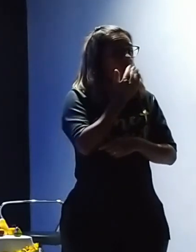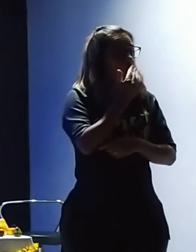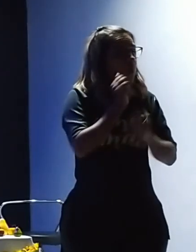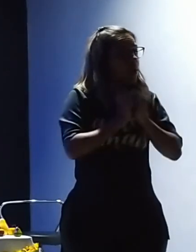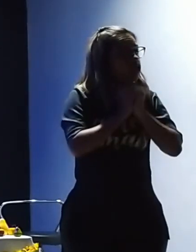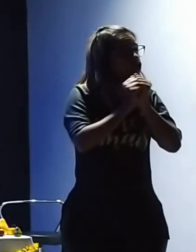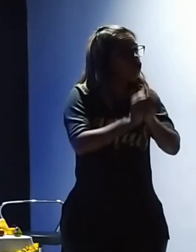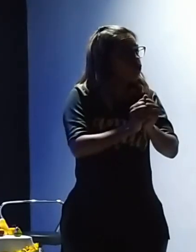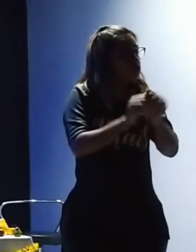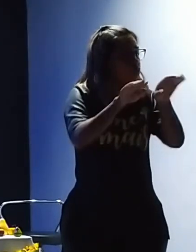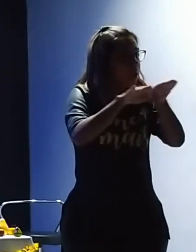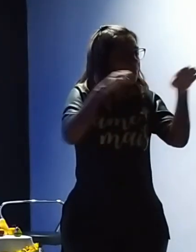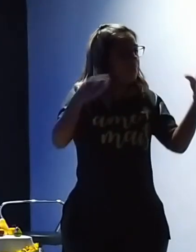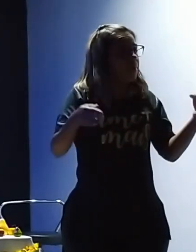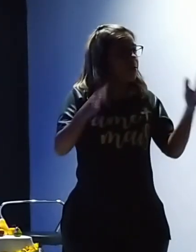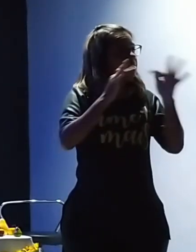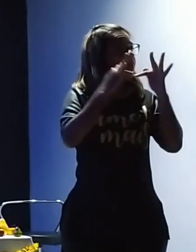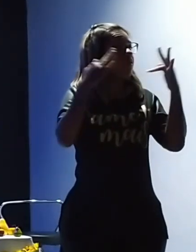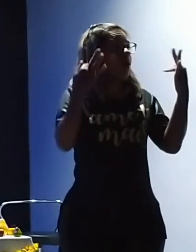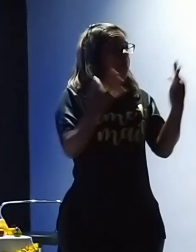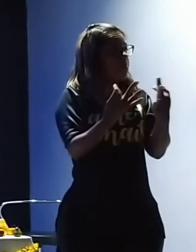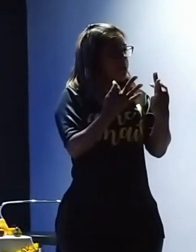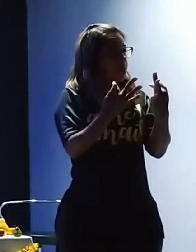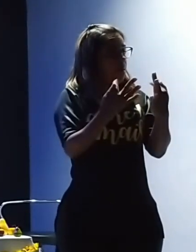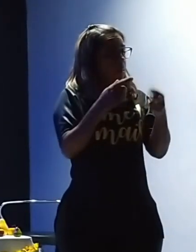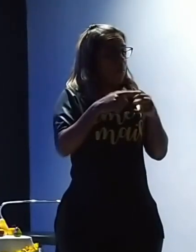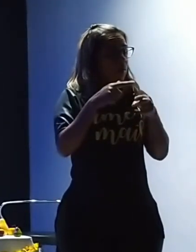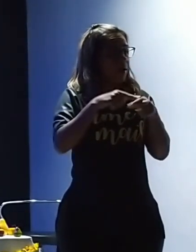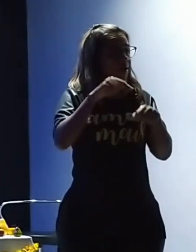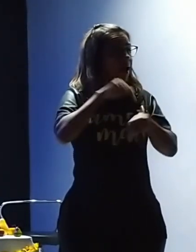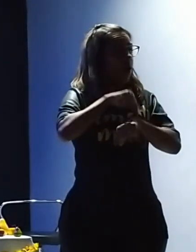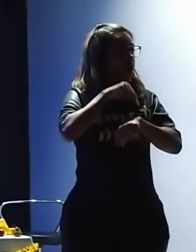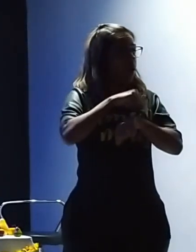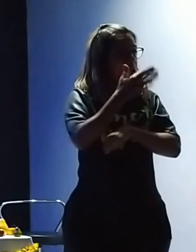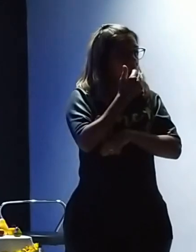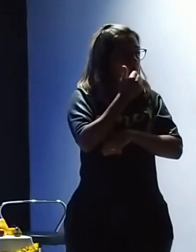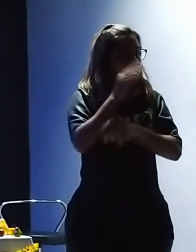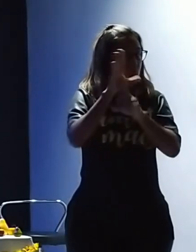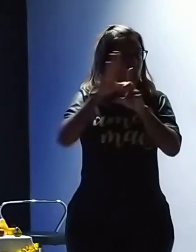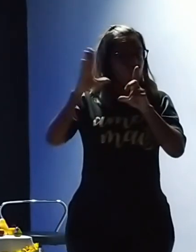mesa. Porque aqui na hora da janta vai nos cultuar a Deus.